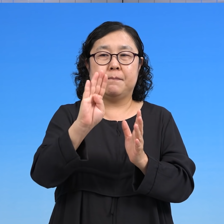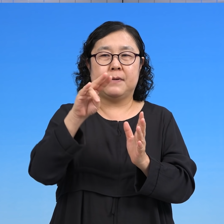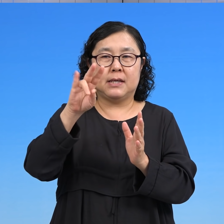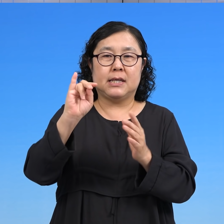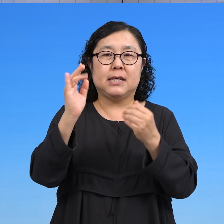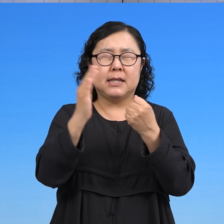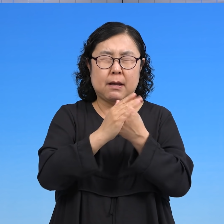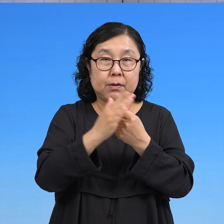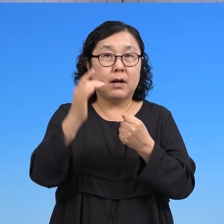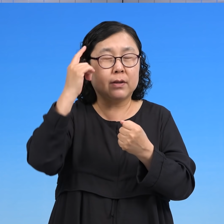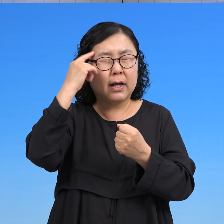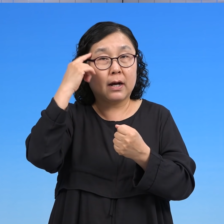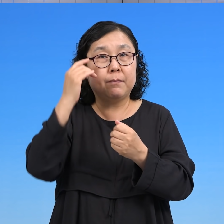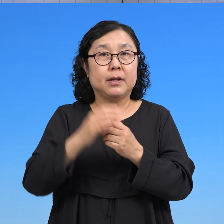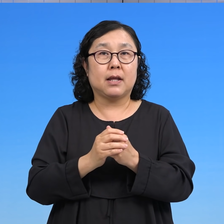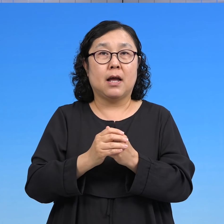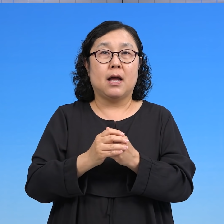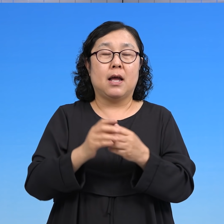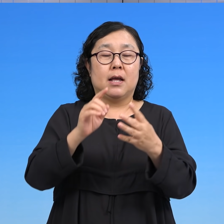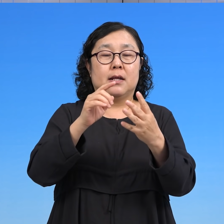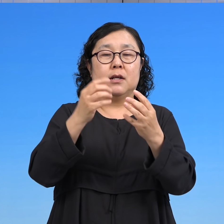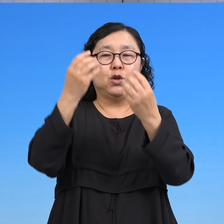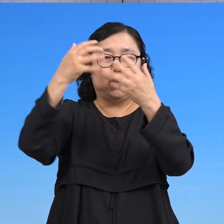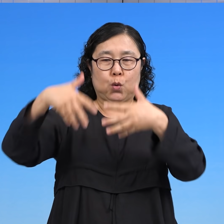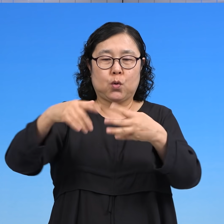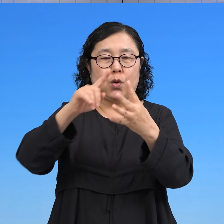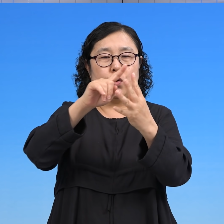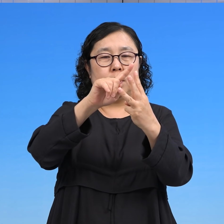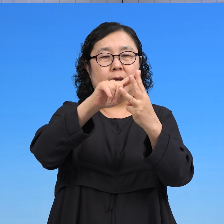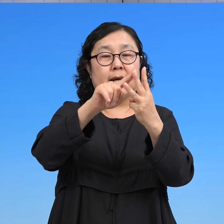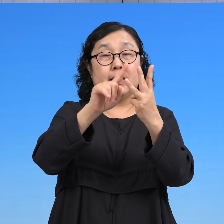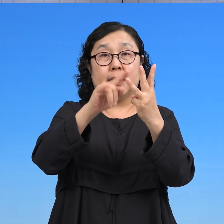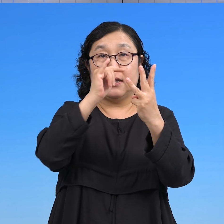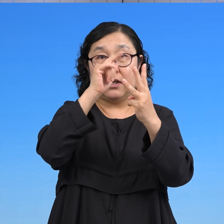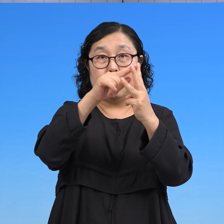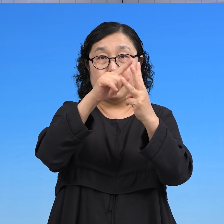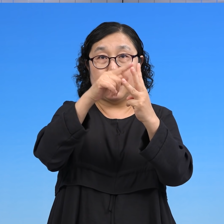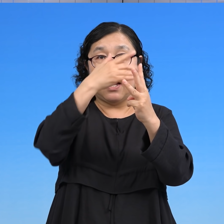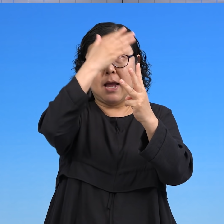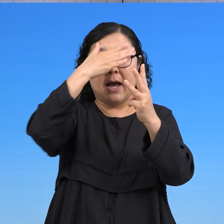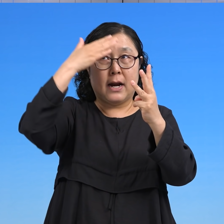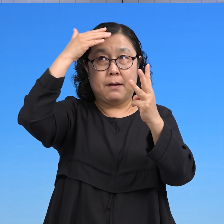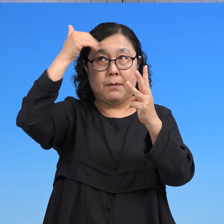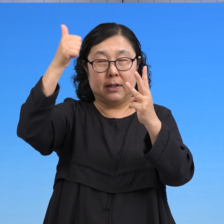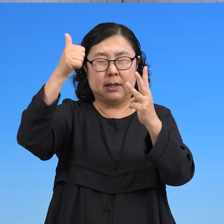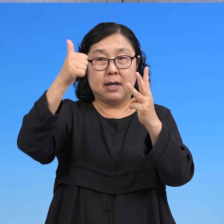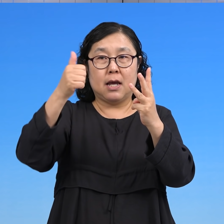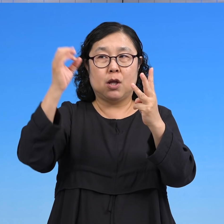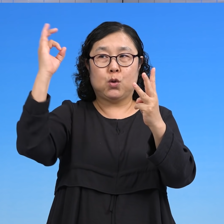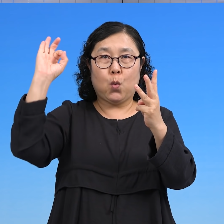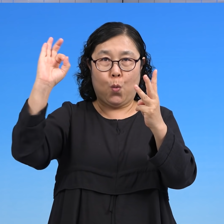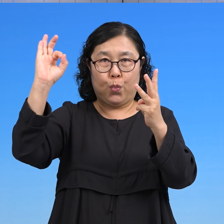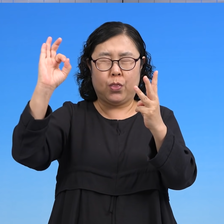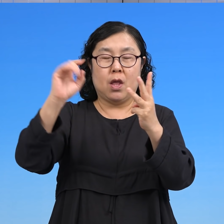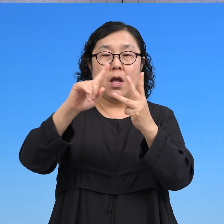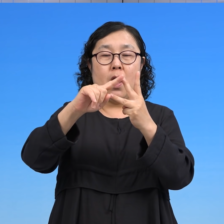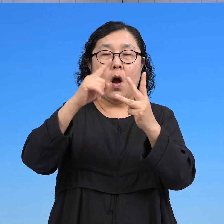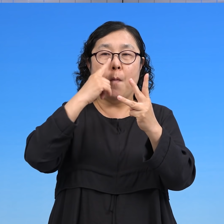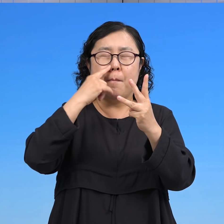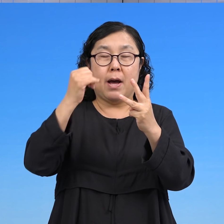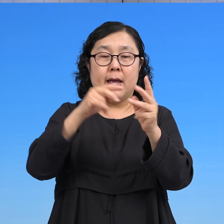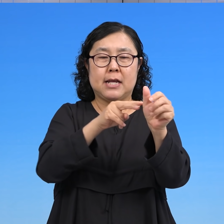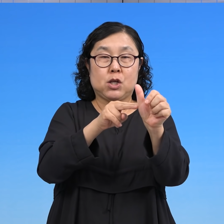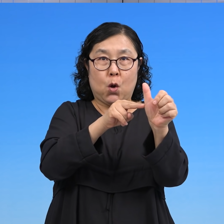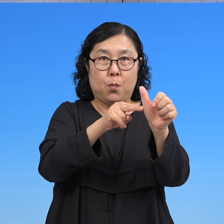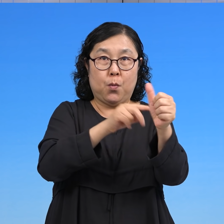세 가지 조건을 좀 갖추어야 된다. 할아버지의 재력, 이거 참 그 괘씸한 말이에요. 할아버지의 재력, 그 다음에